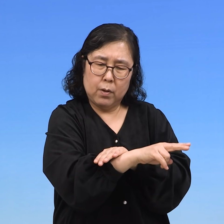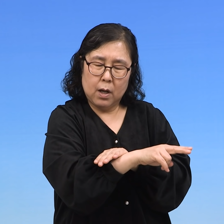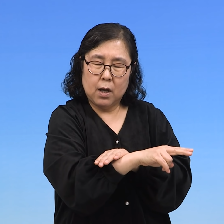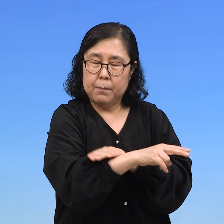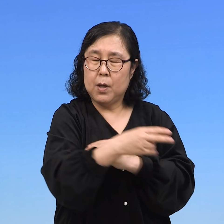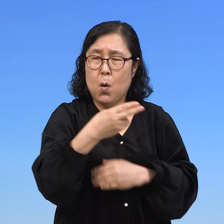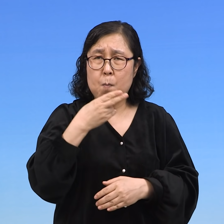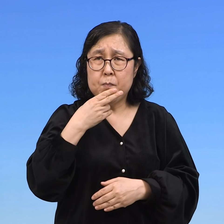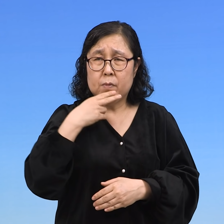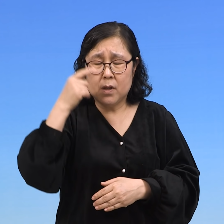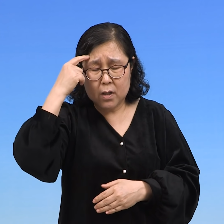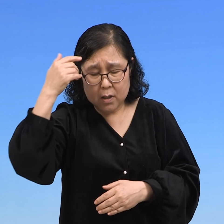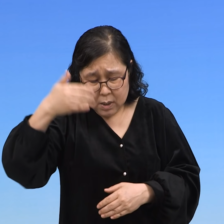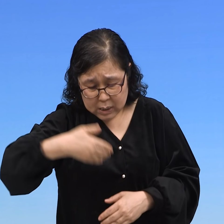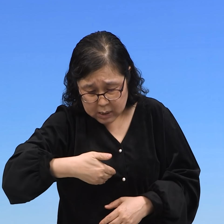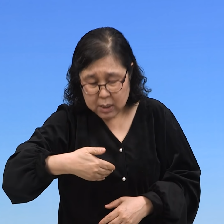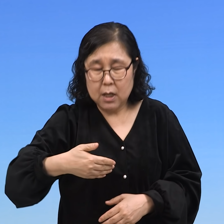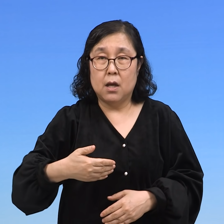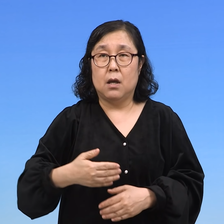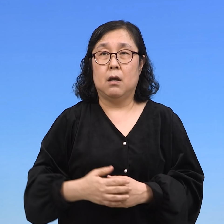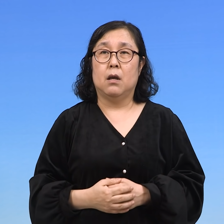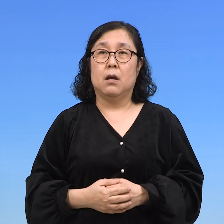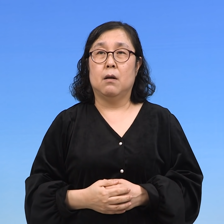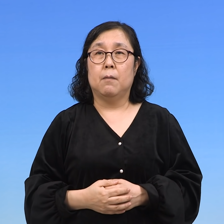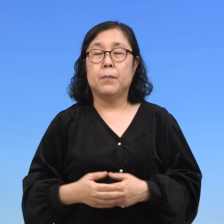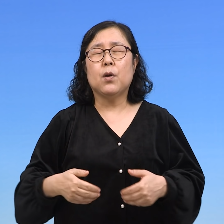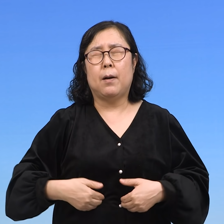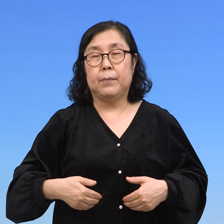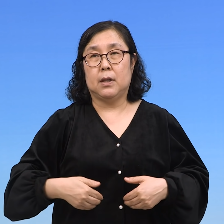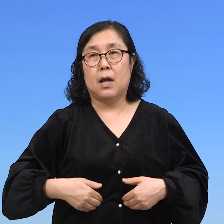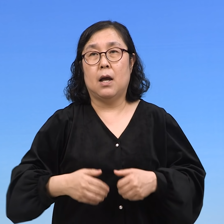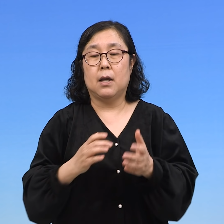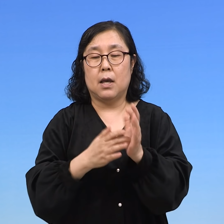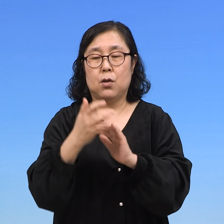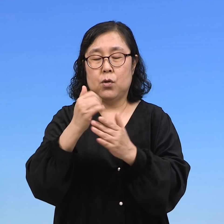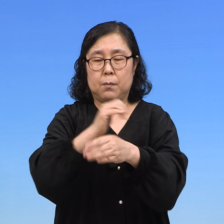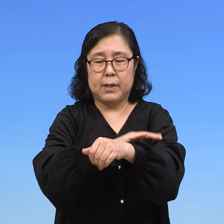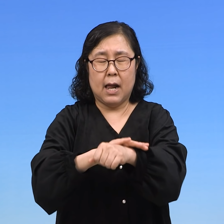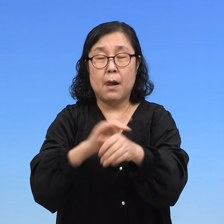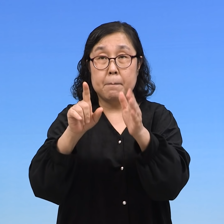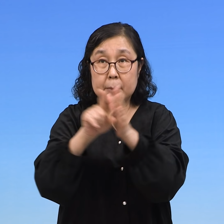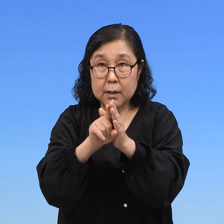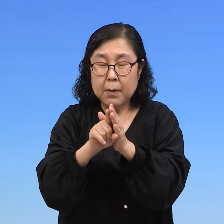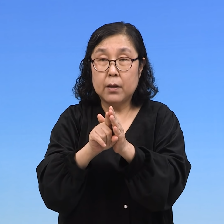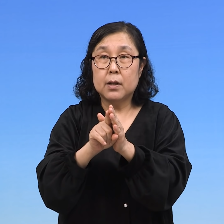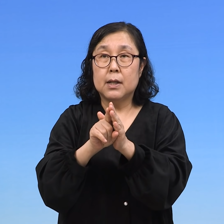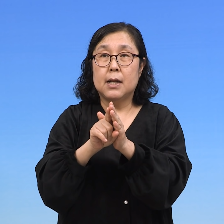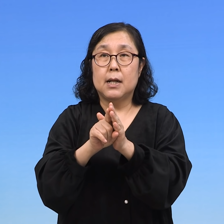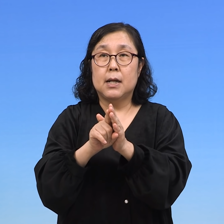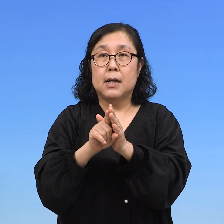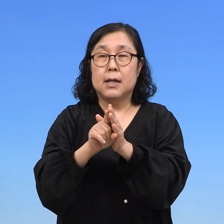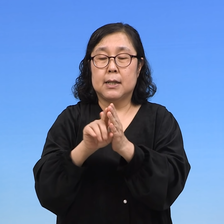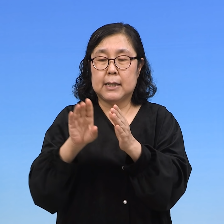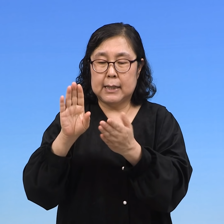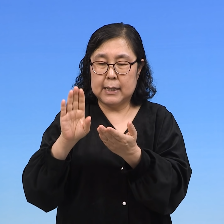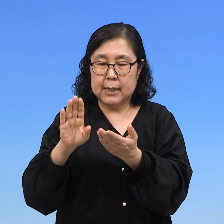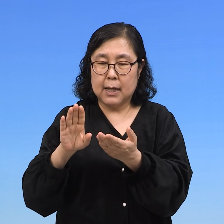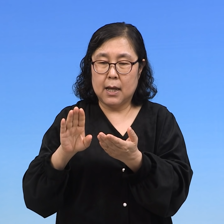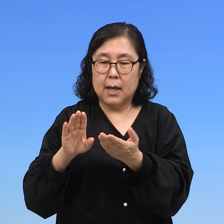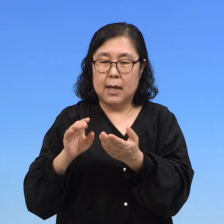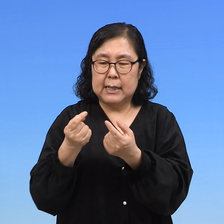있는가 이 질문을 계속 던지셔야 돼요 여러분 예수 잘 믿으면요 그 낮은 단계의